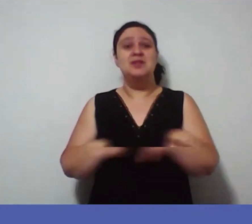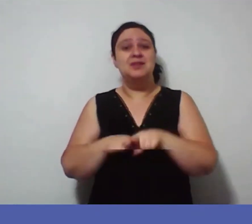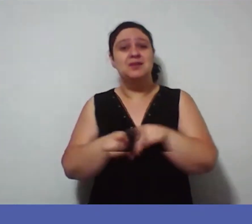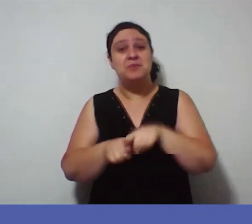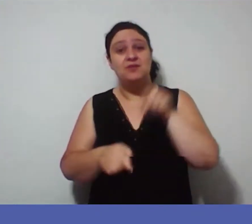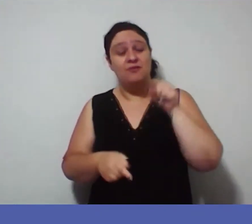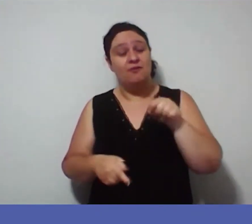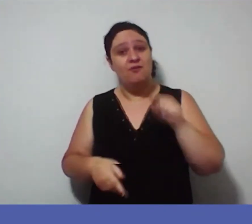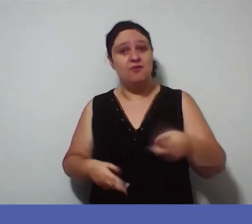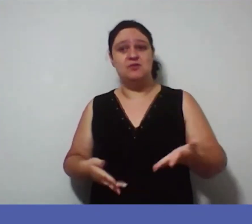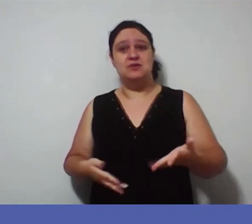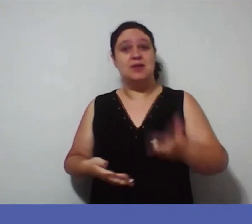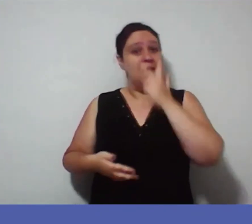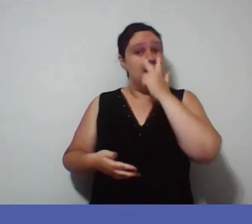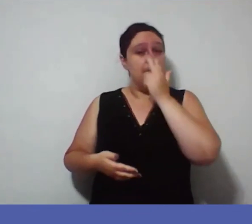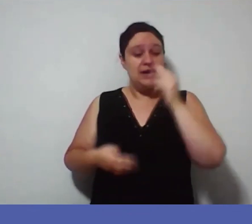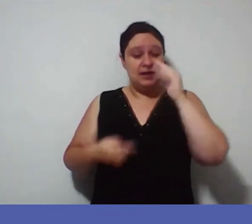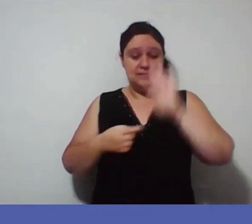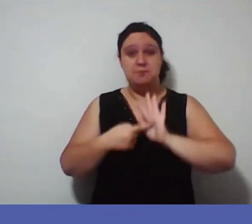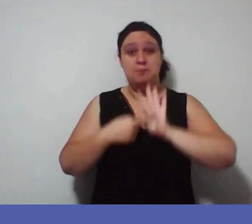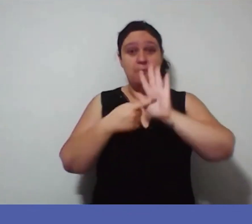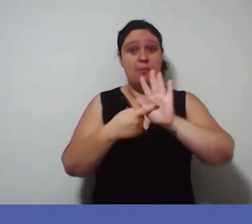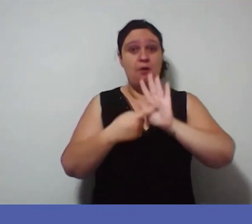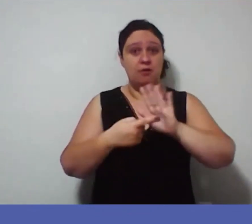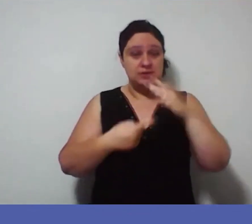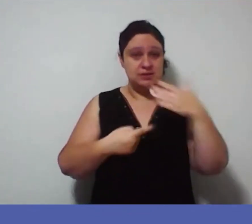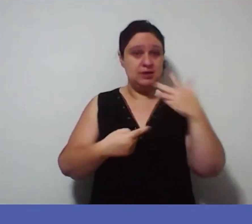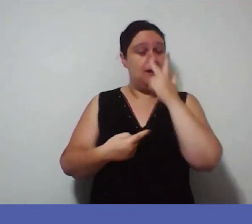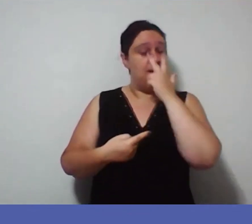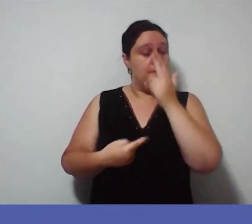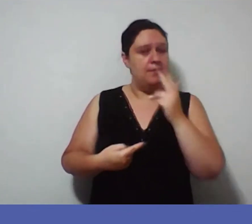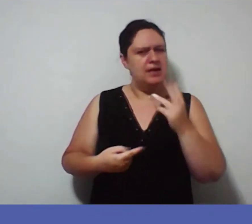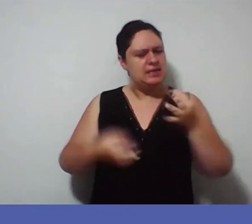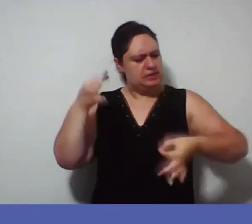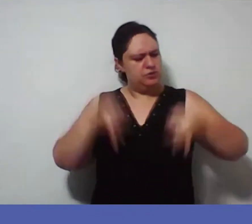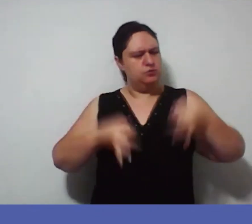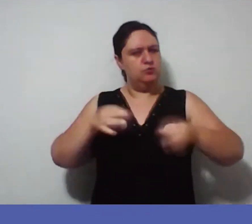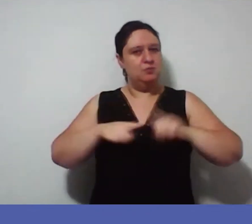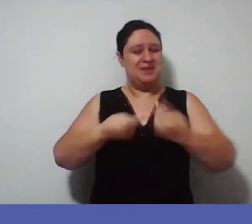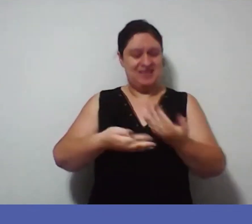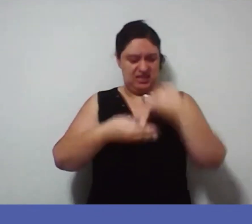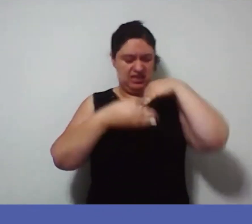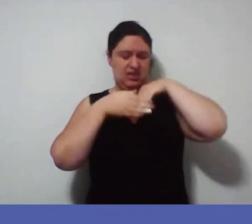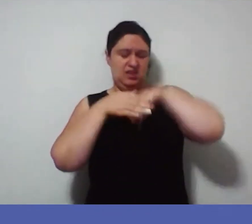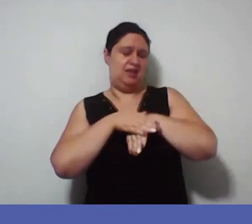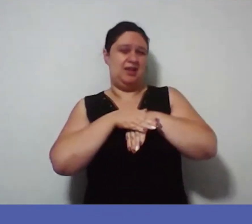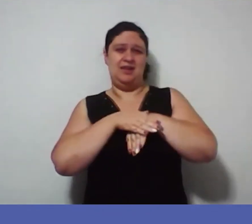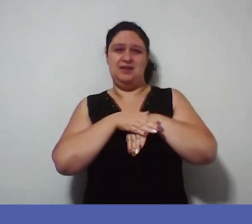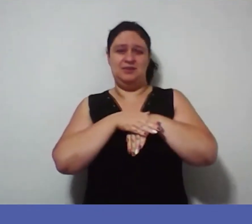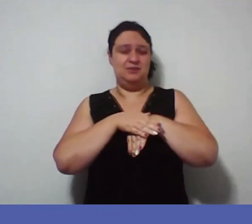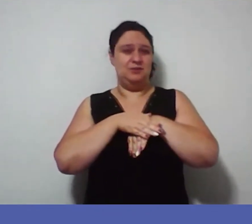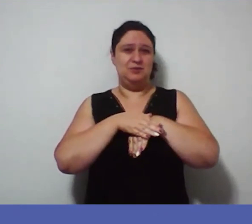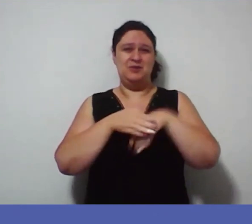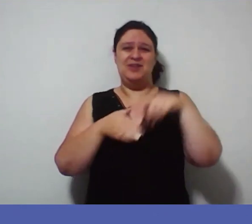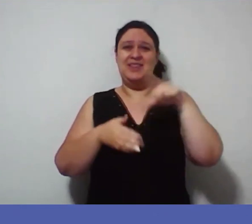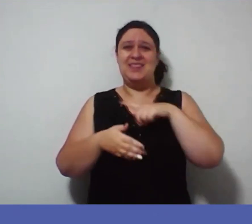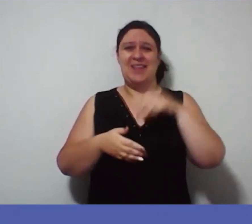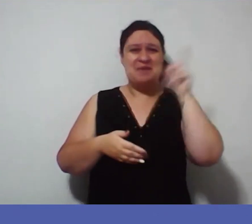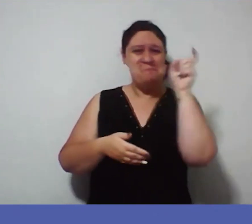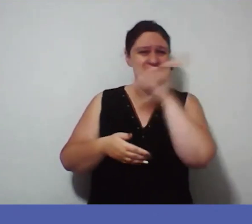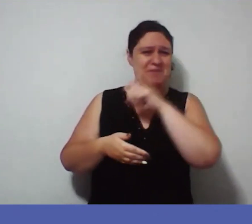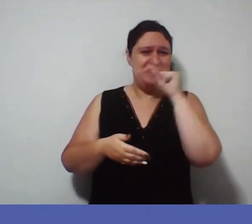pareceis justos aos homens, mas por dentro estáis cheios de hipocrisia e